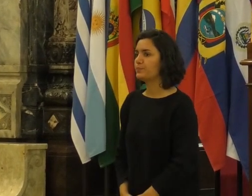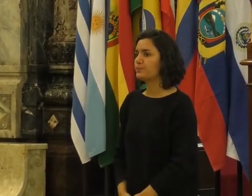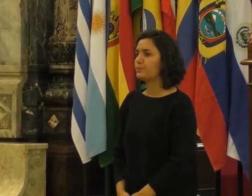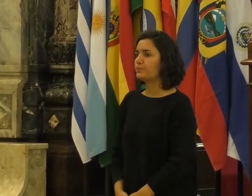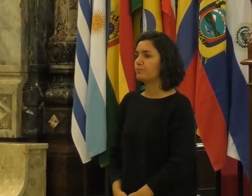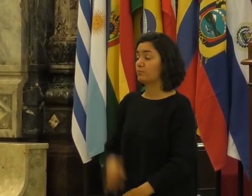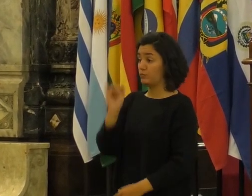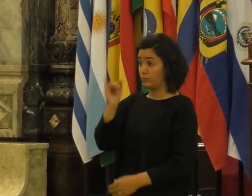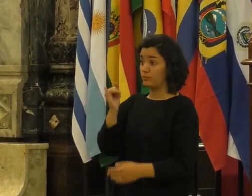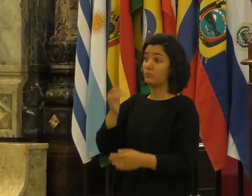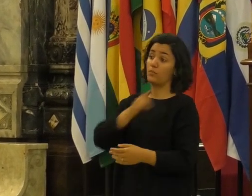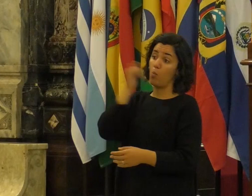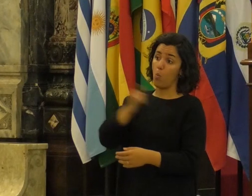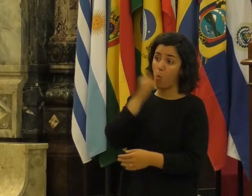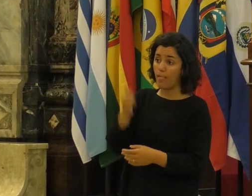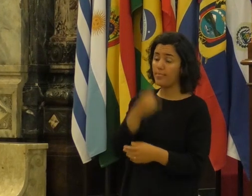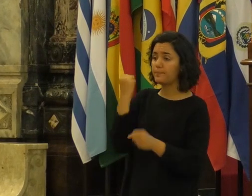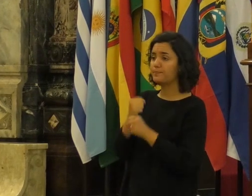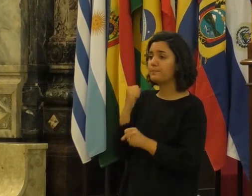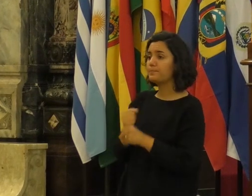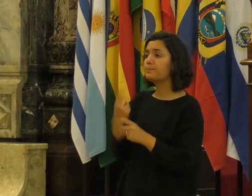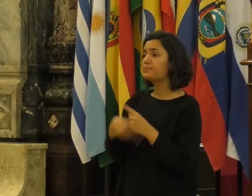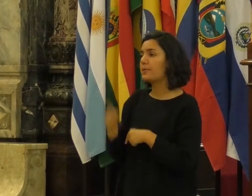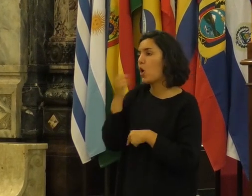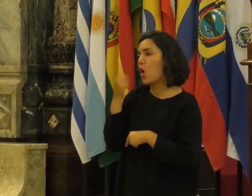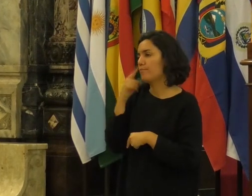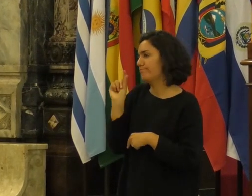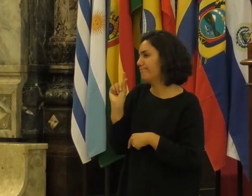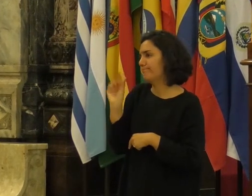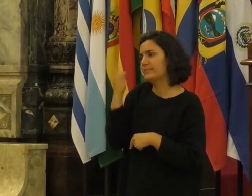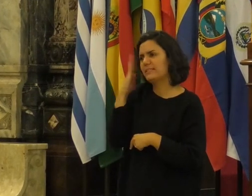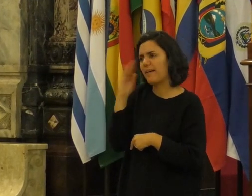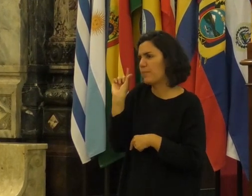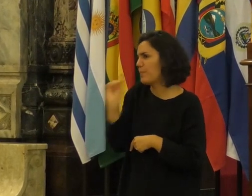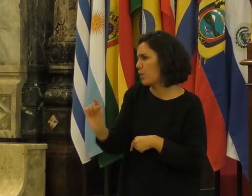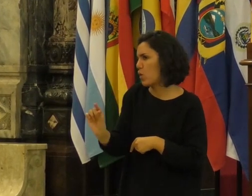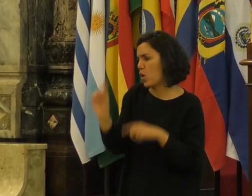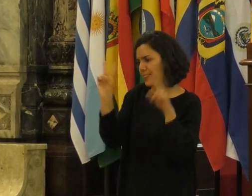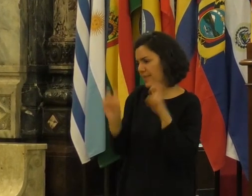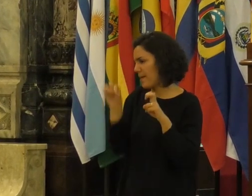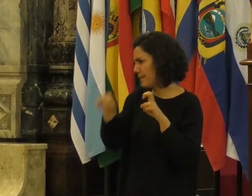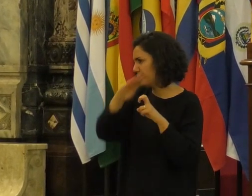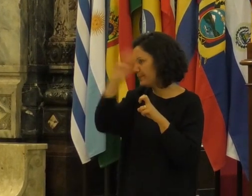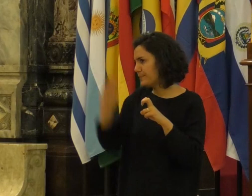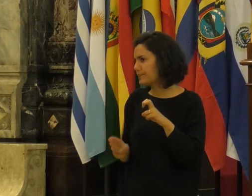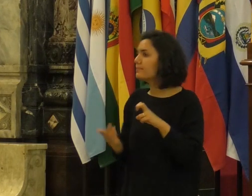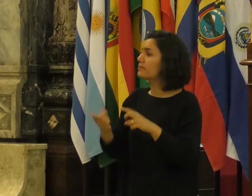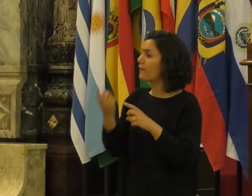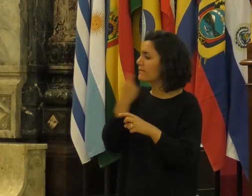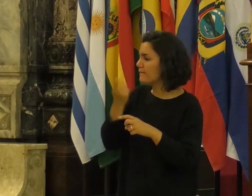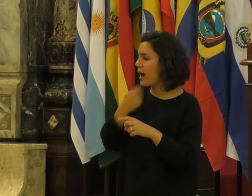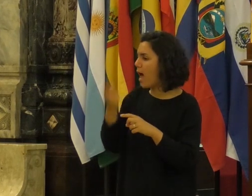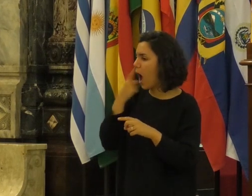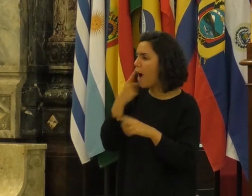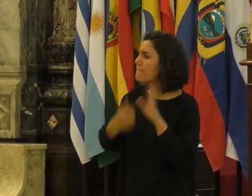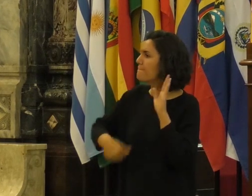Se menciona, se trabaja, pero yo creo que la conocemos menos de lo que debíamos conocer. Yo creo que la